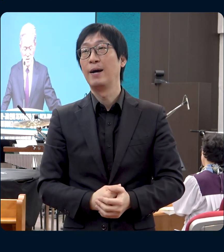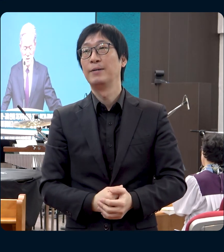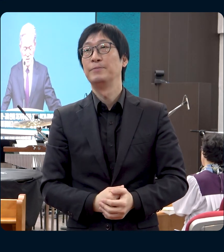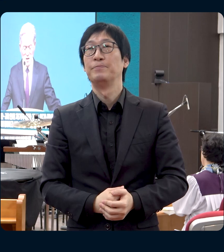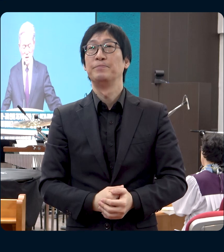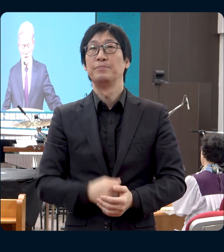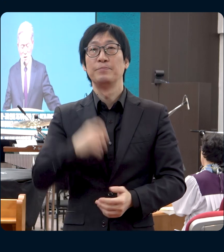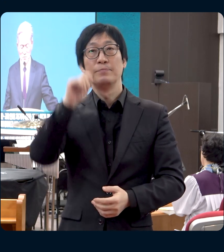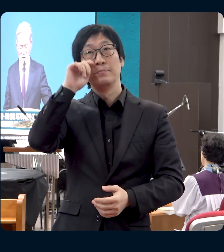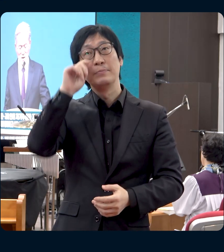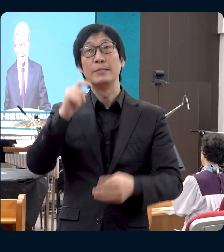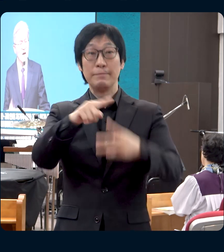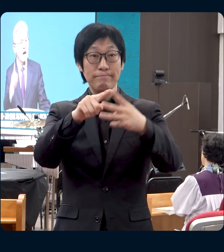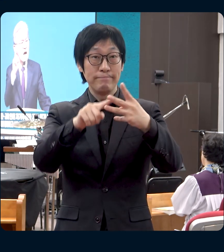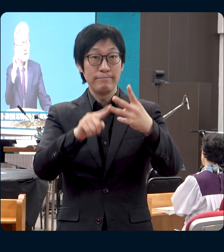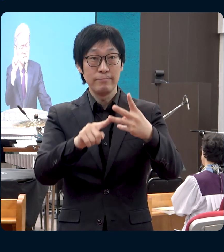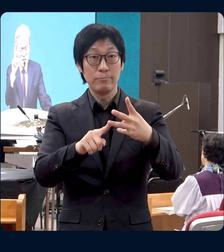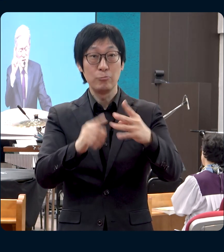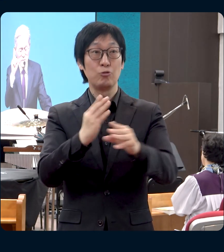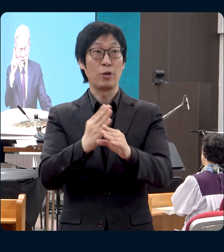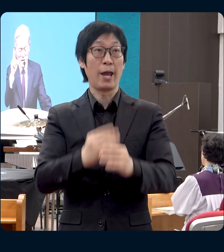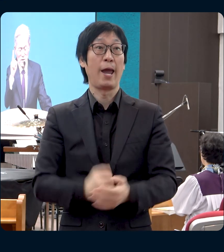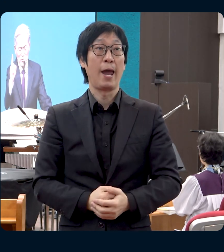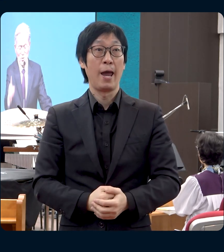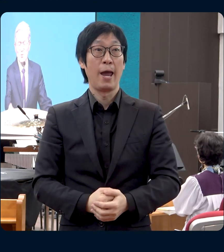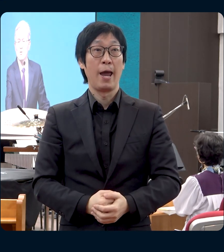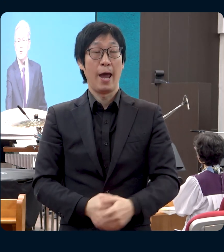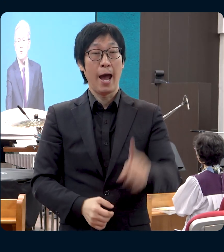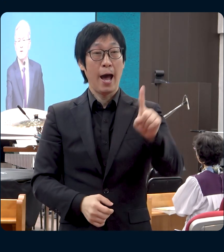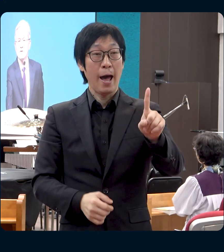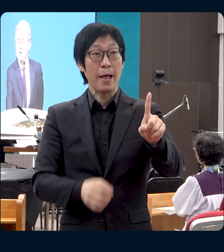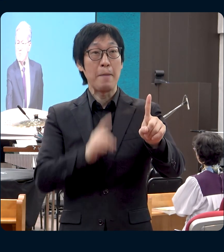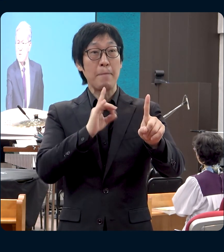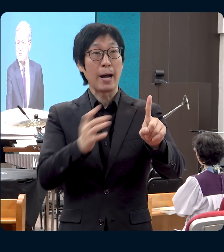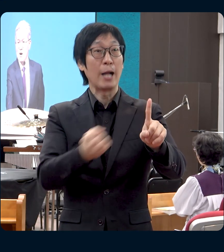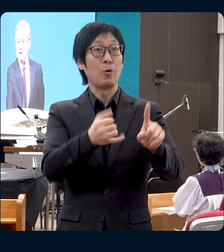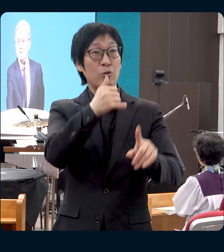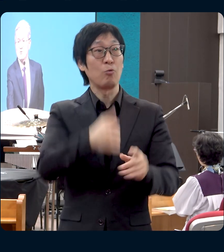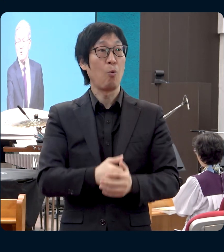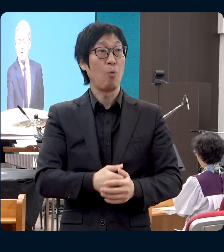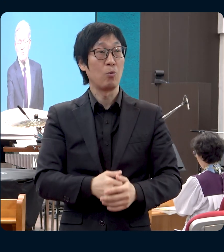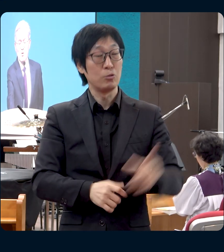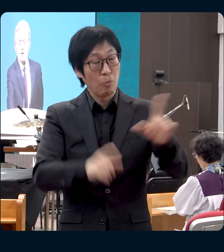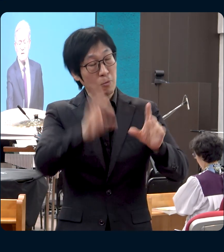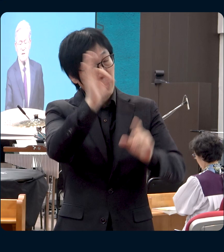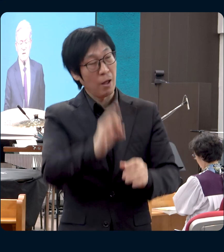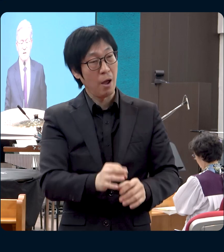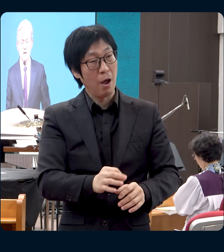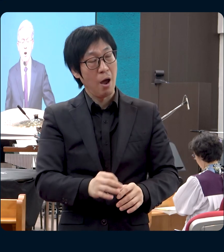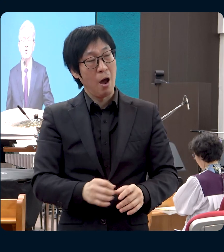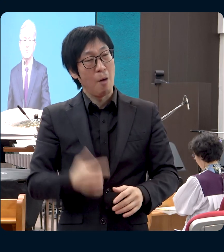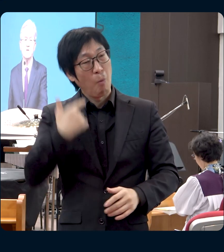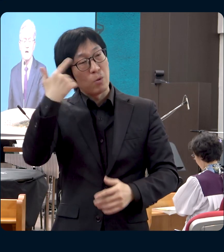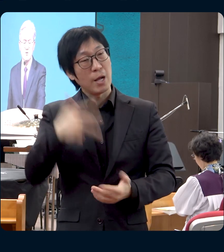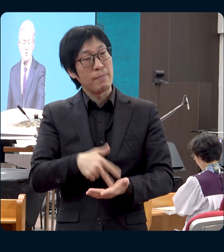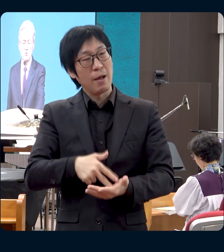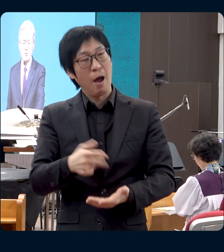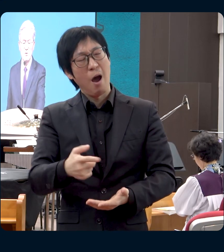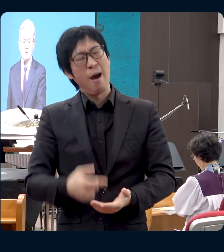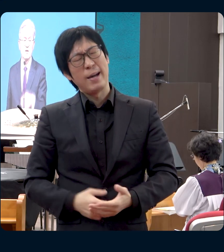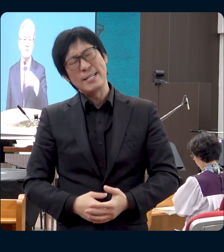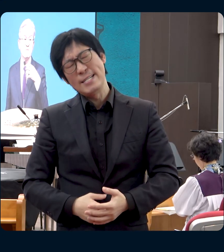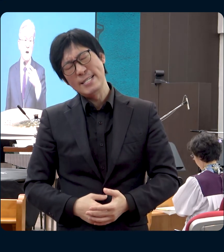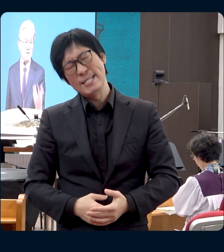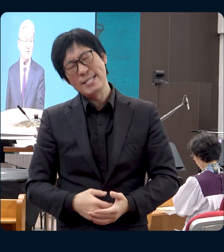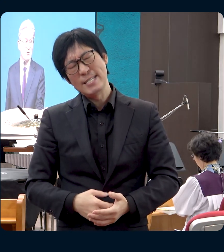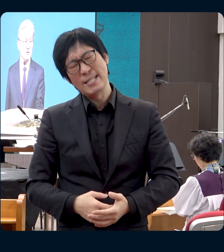사실 이 세 가지 가운데 한 가지만 해당되어도 정말 화가 나고요, 목회를 하고 싶지 않을 정도로